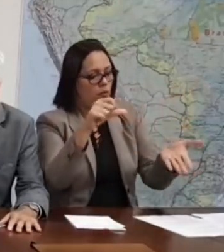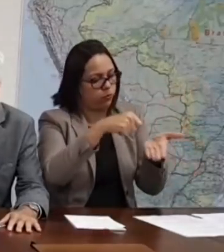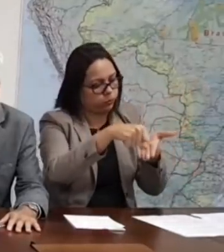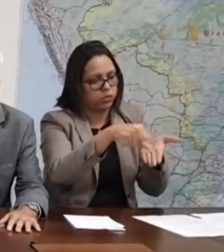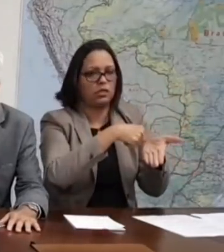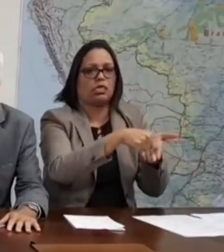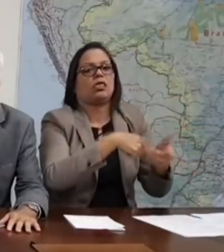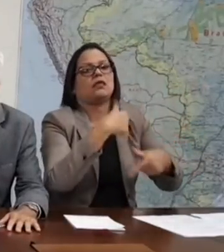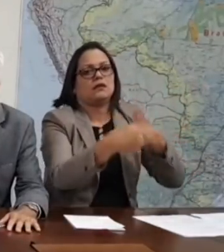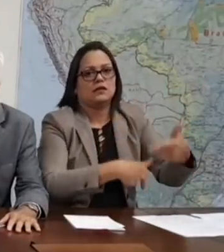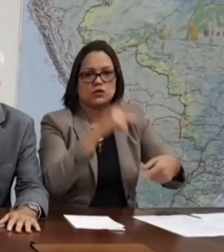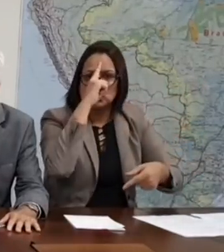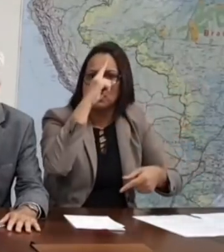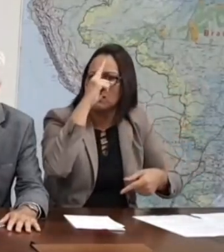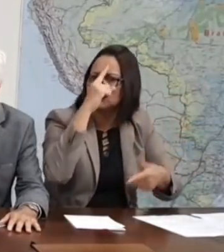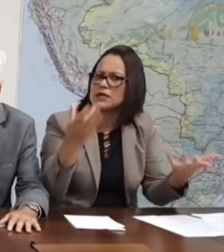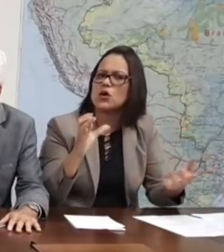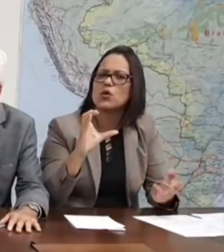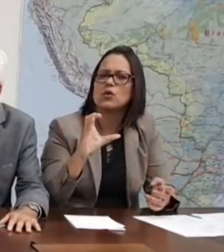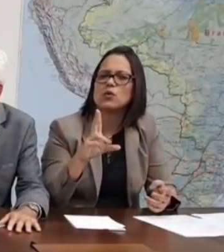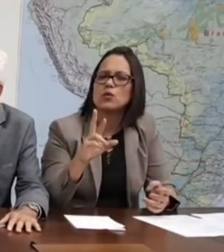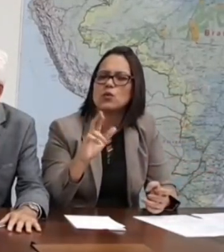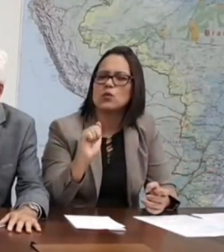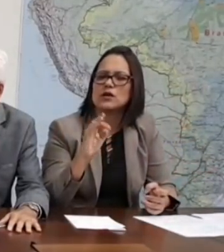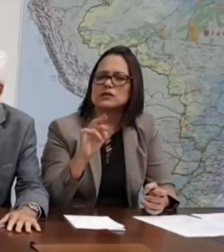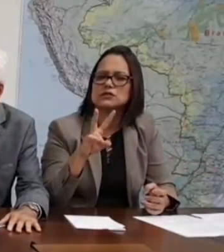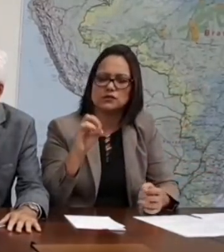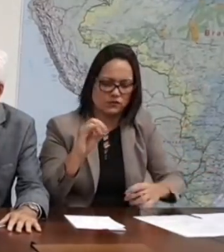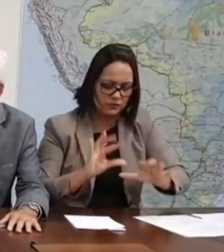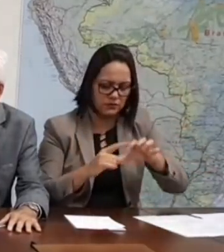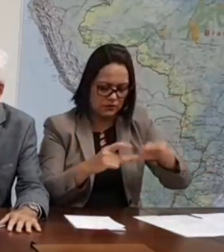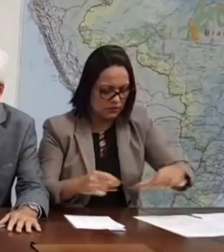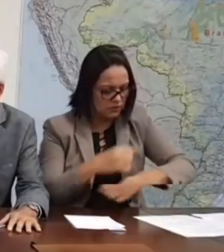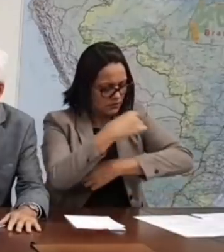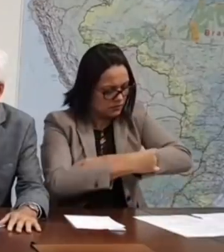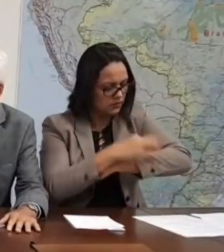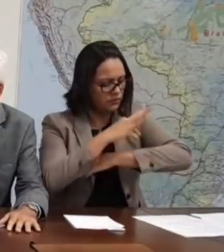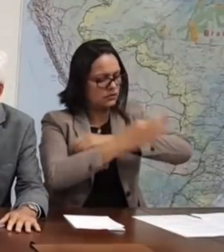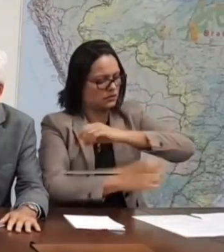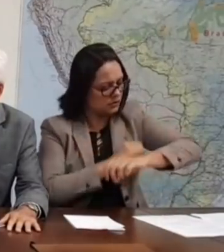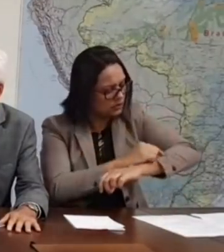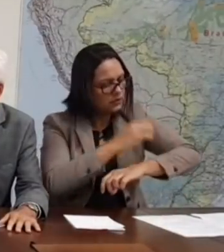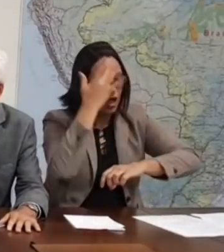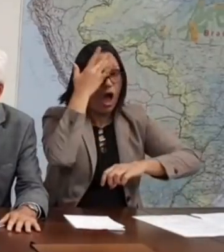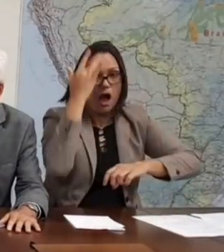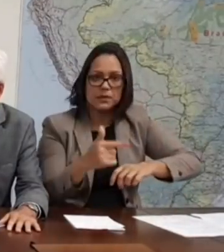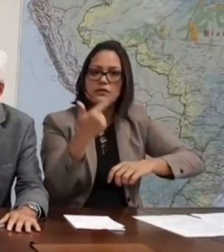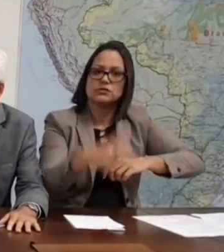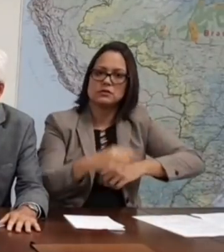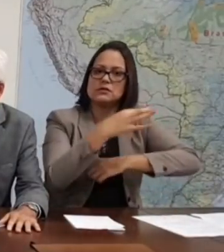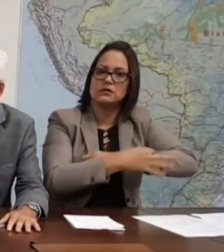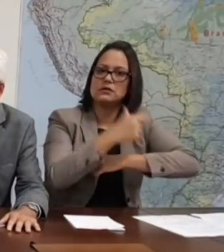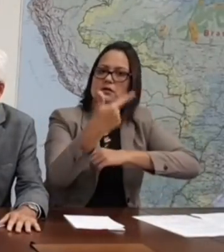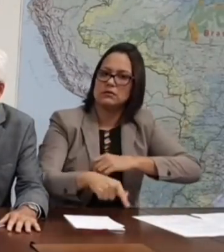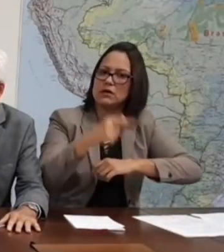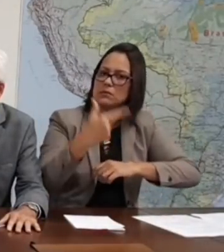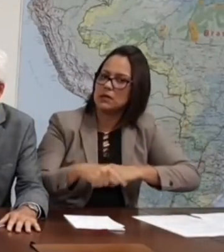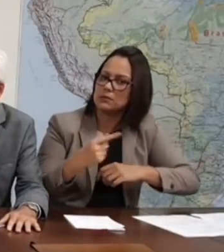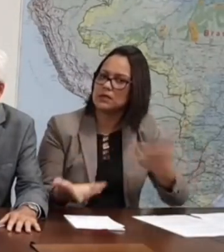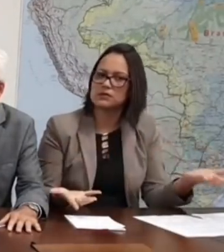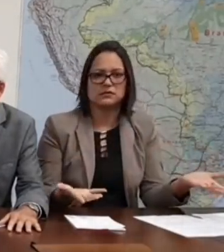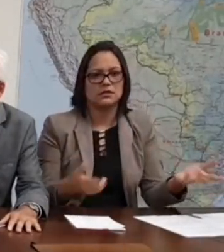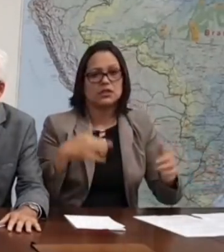redução de dor, imaginou trocar curativo, reduz drasticamente a dor. E o tempo também